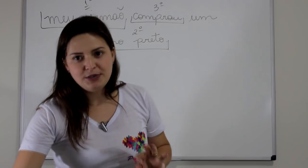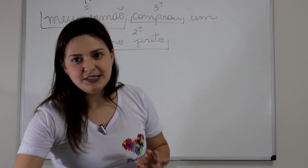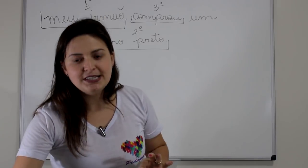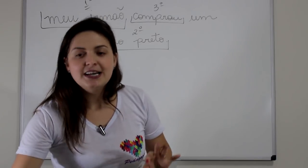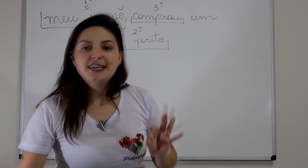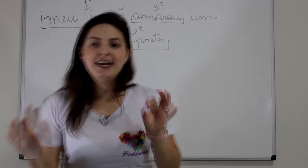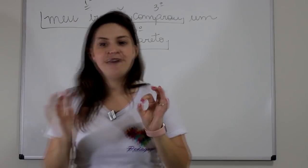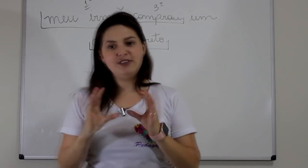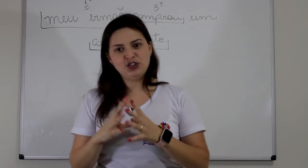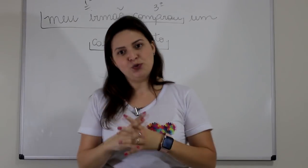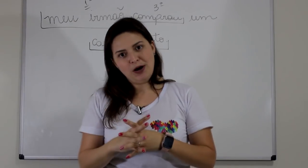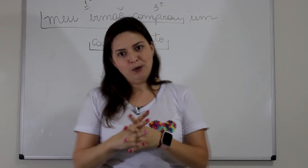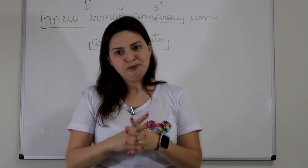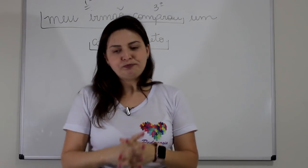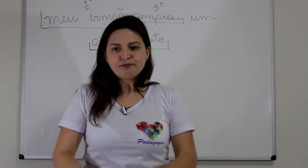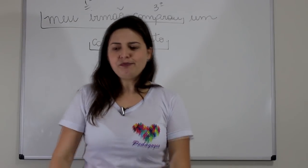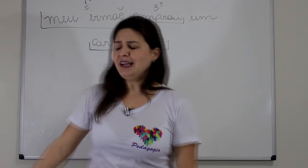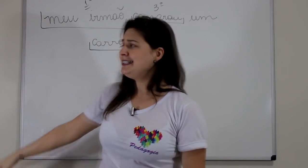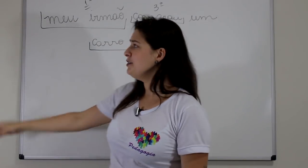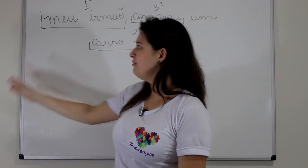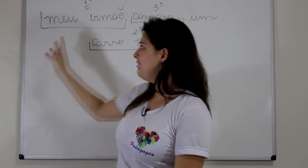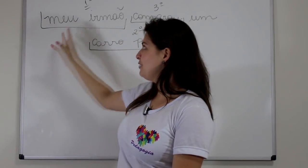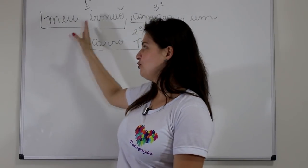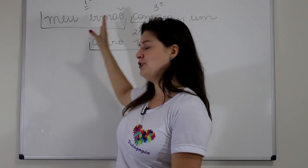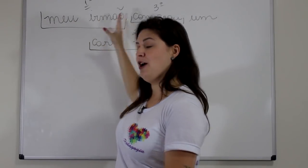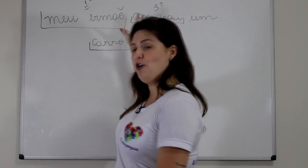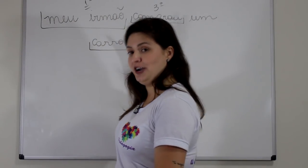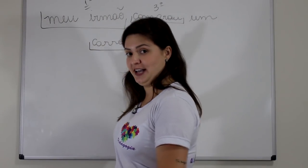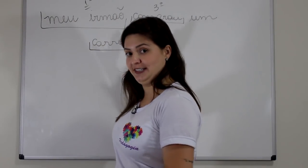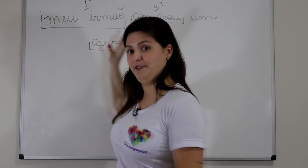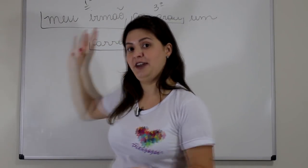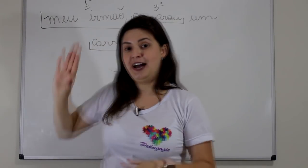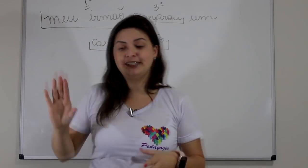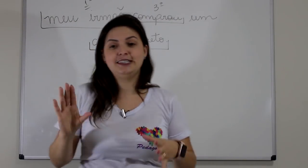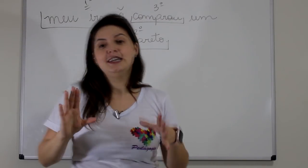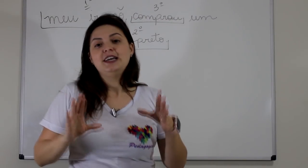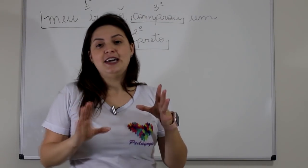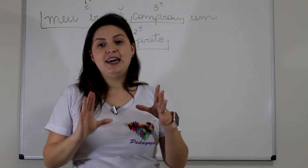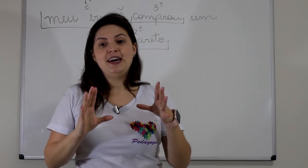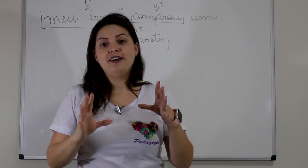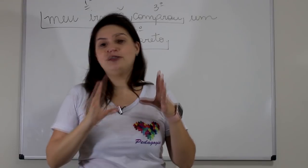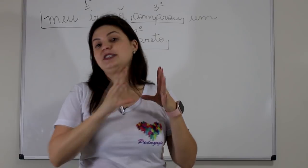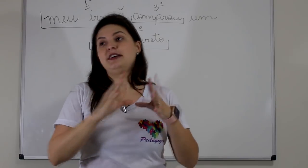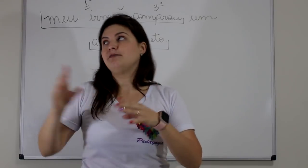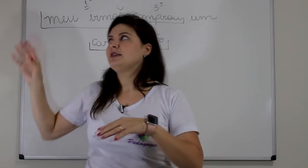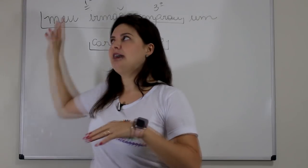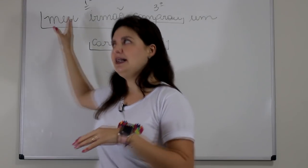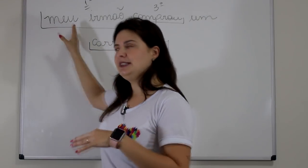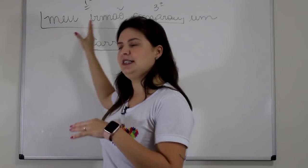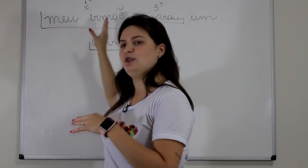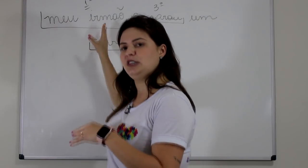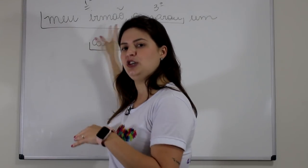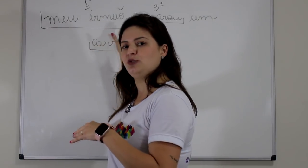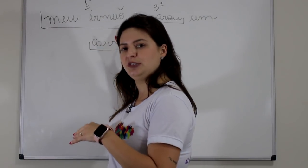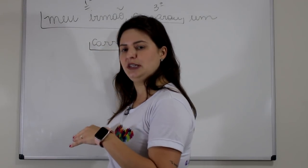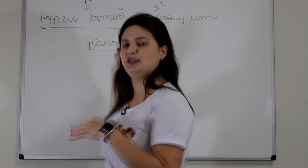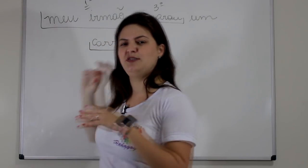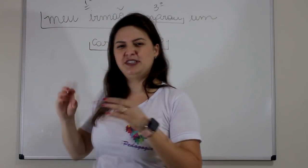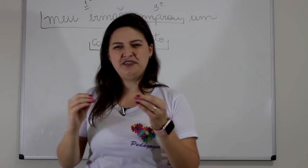Libras, que é visual. Se eu faço na ordem essa frase, cada sinalzinho, você vai